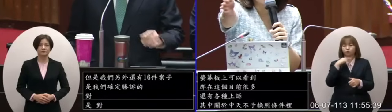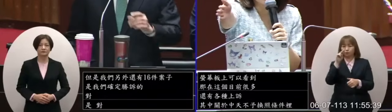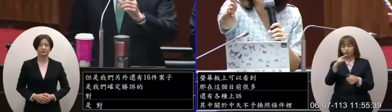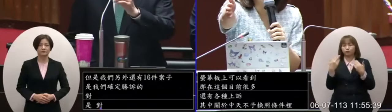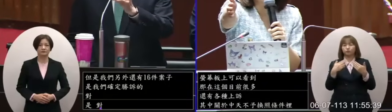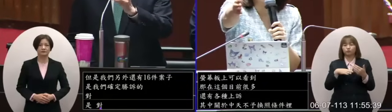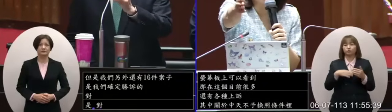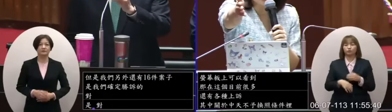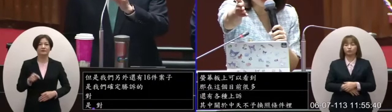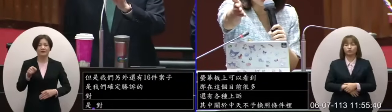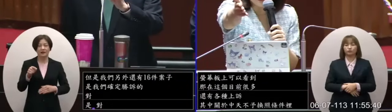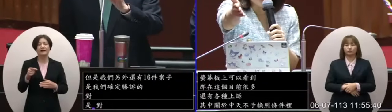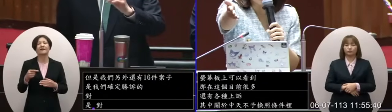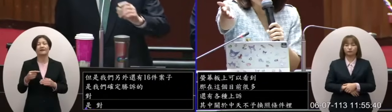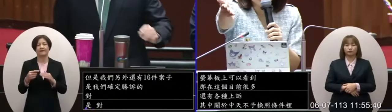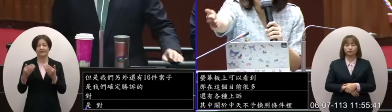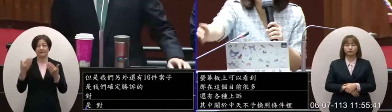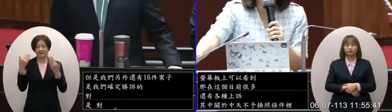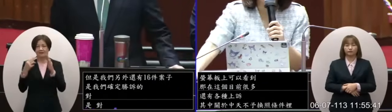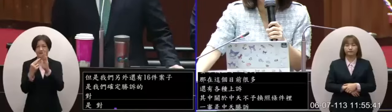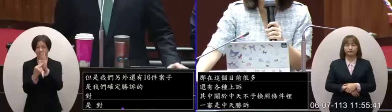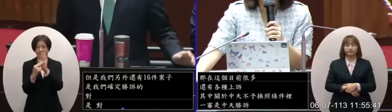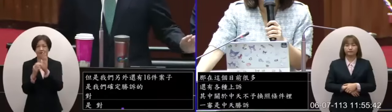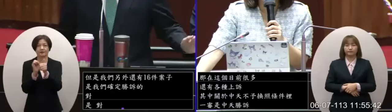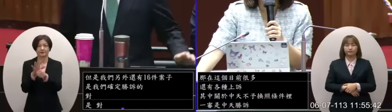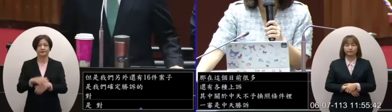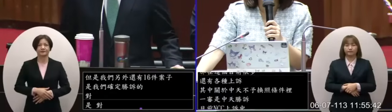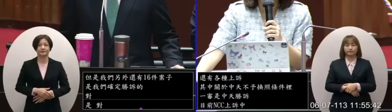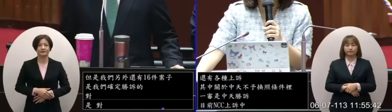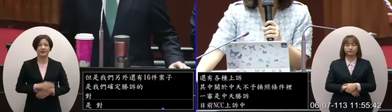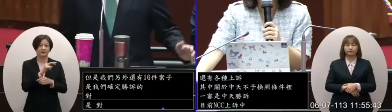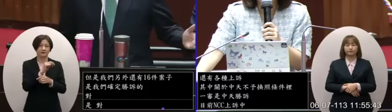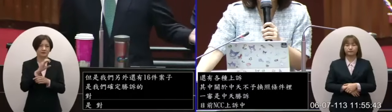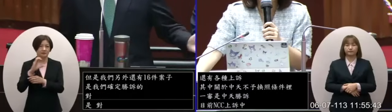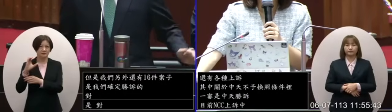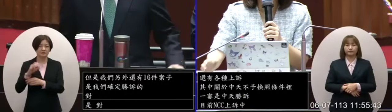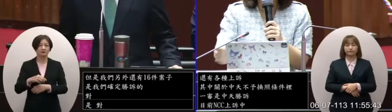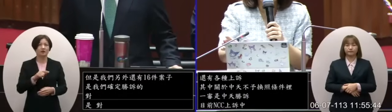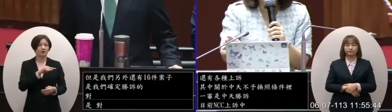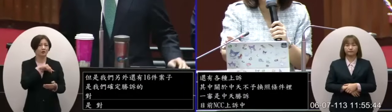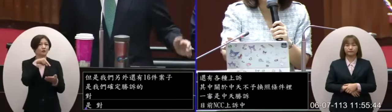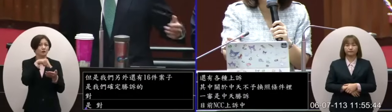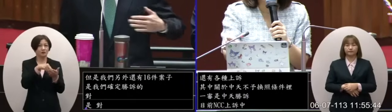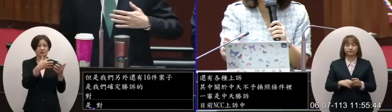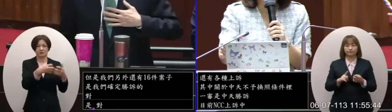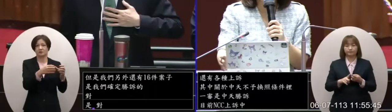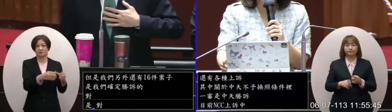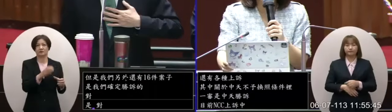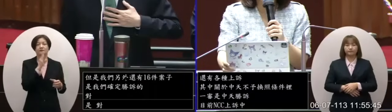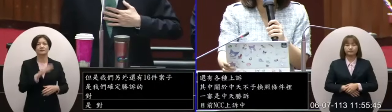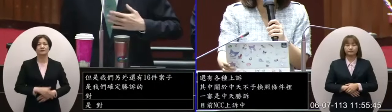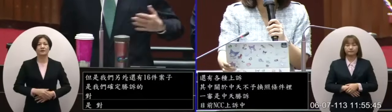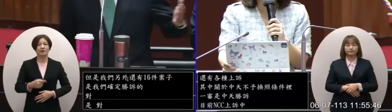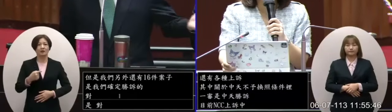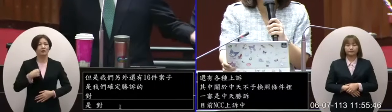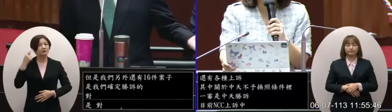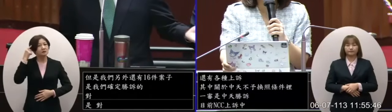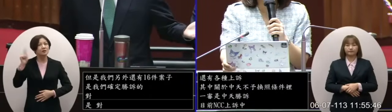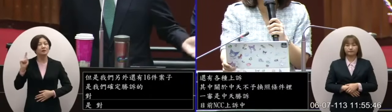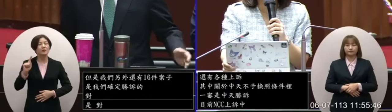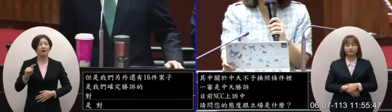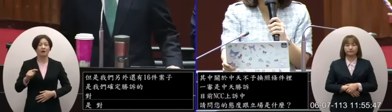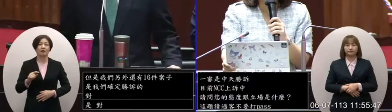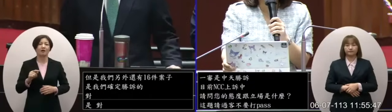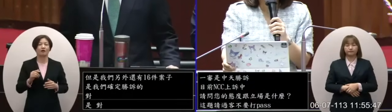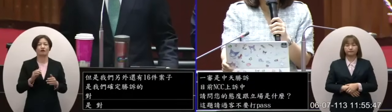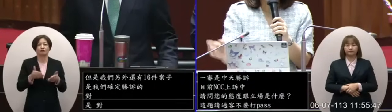楚哦，您都说您是过客，来，院长。 通传会啊，他如果是一个独立性机关呢、啊，那我的态度不重要，是他们委